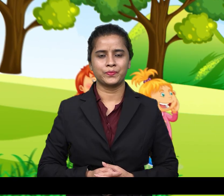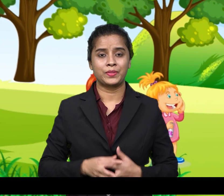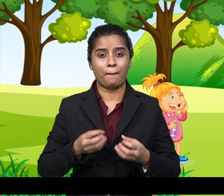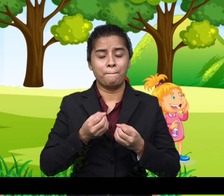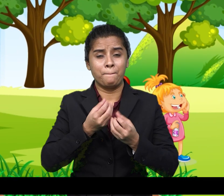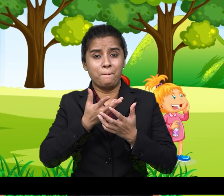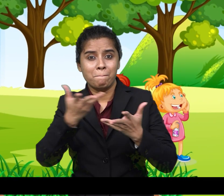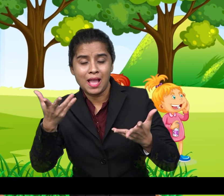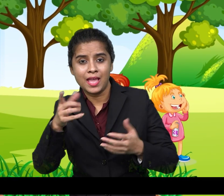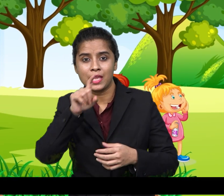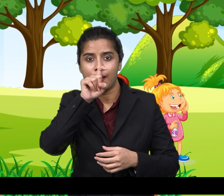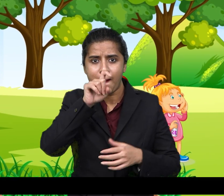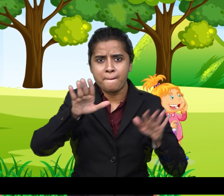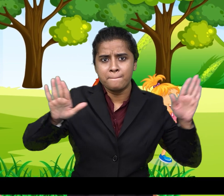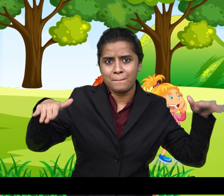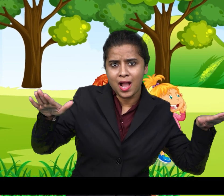कौवे,